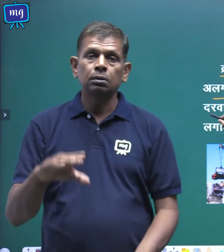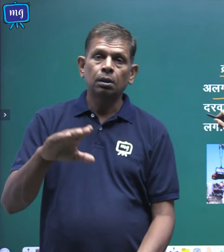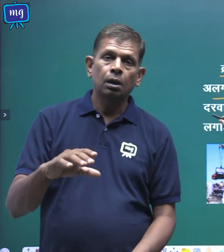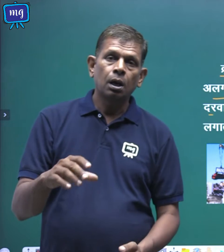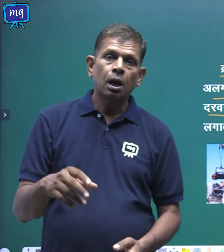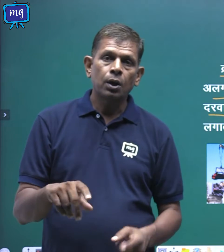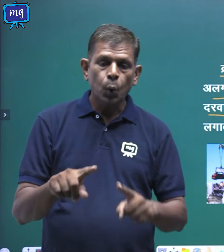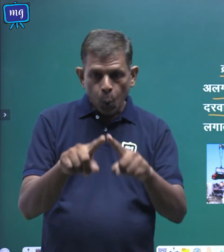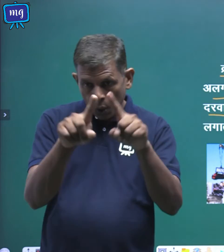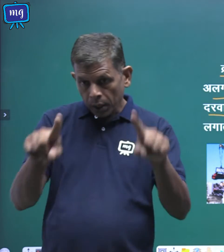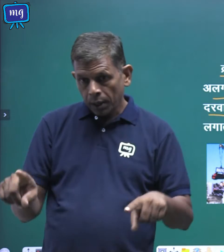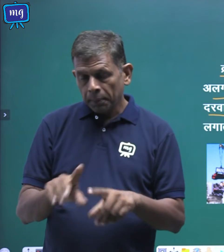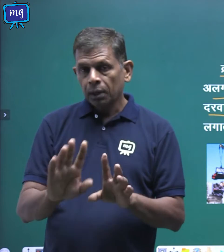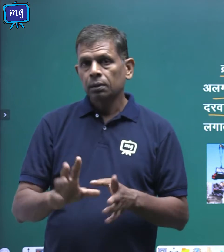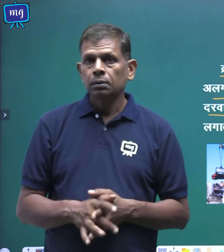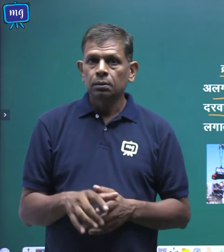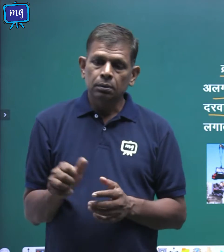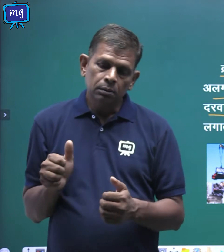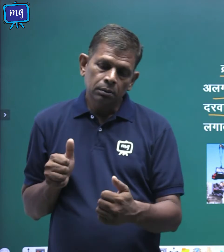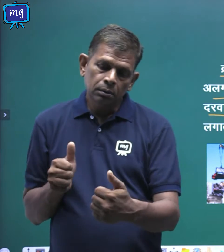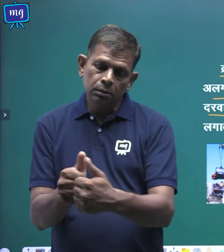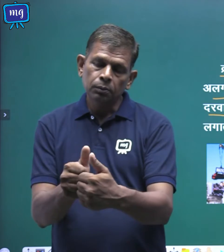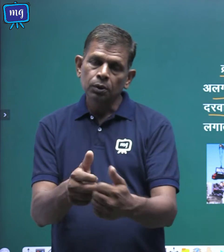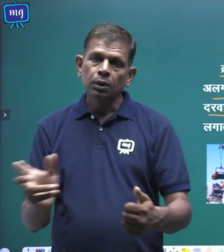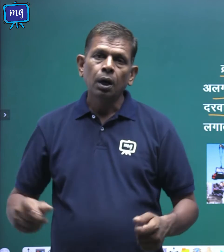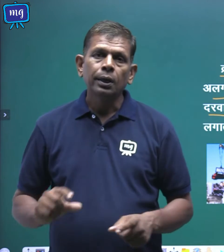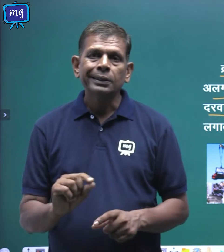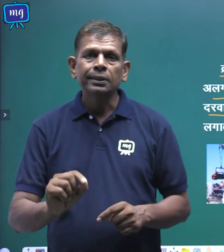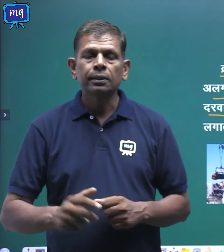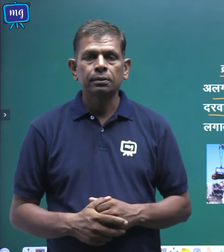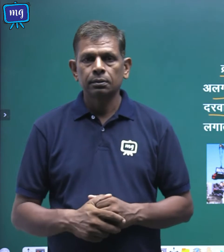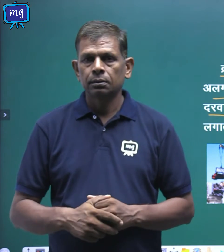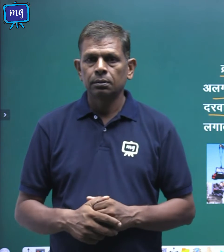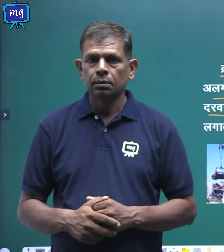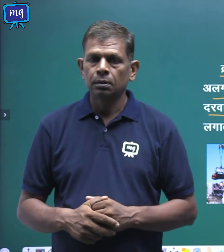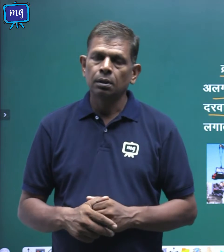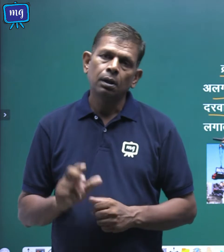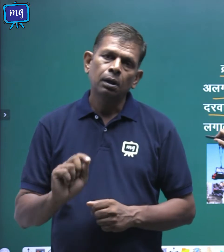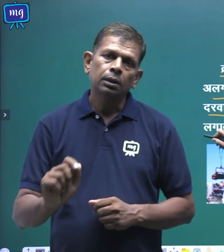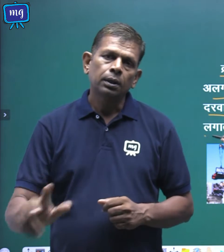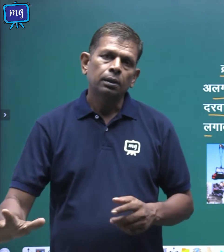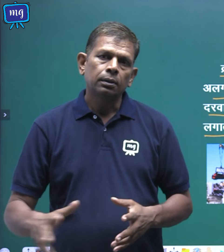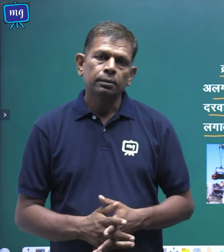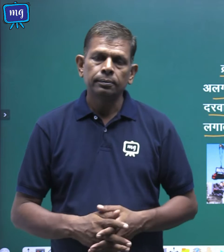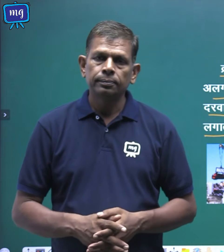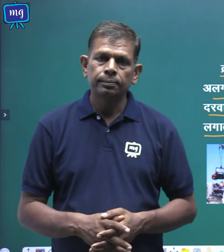दरवाजों पर चिपकू या स्टिकर लगाते हैं।